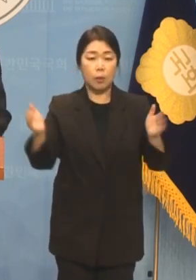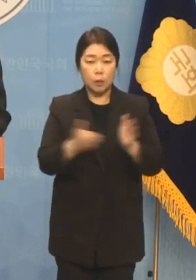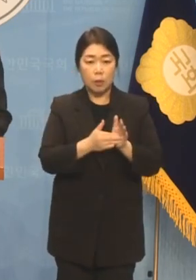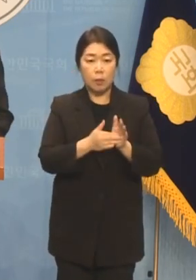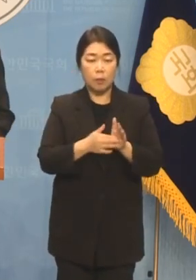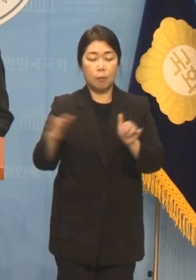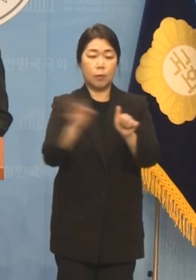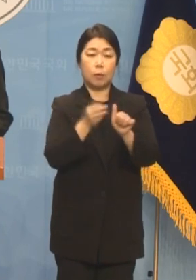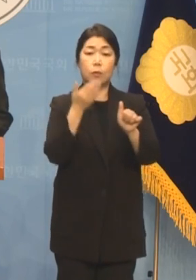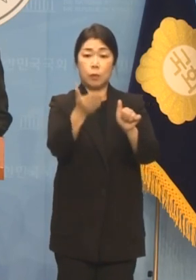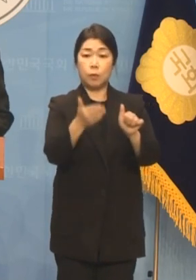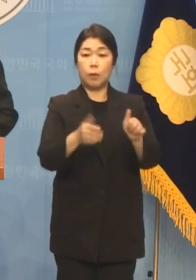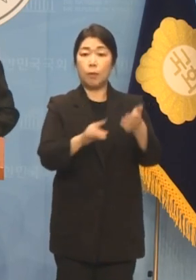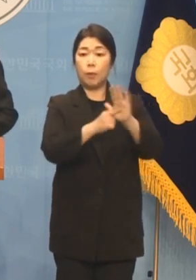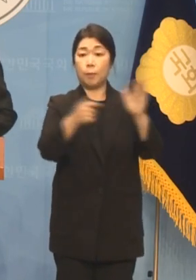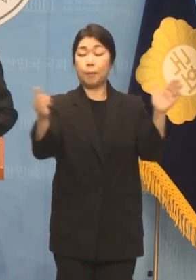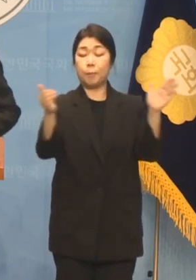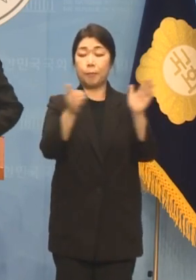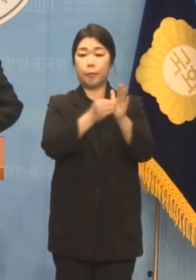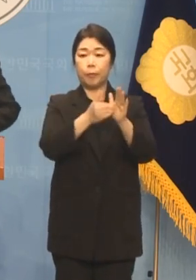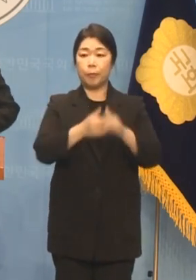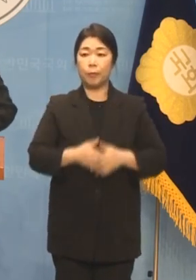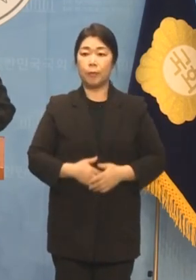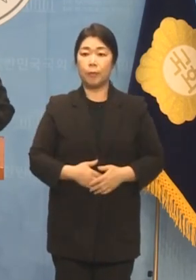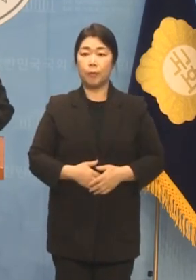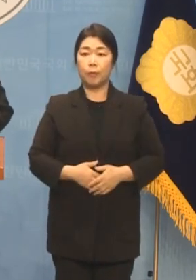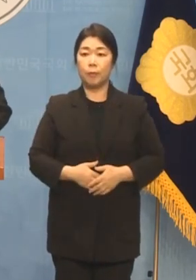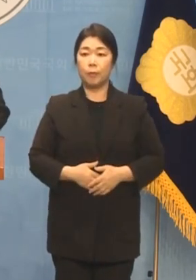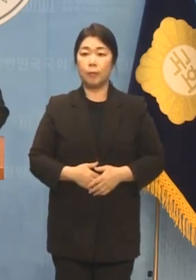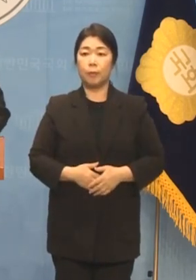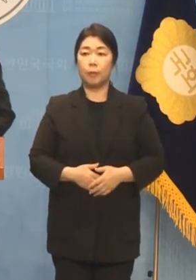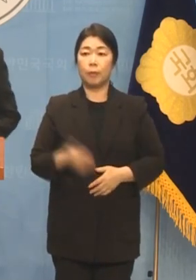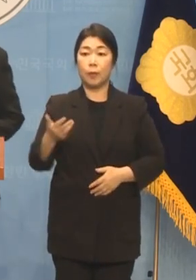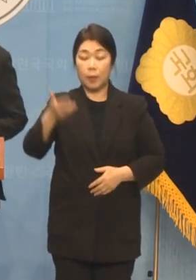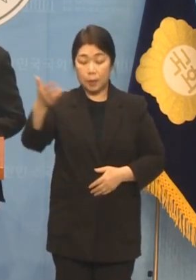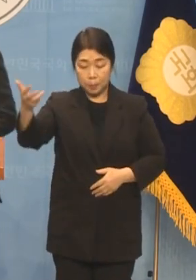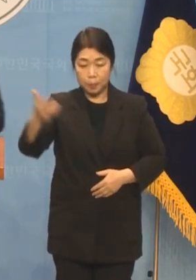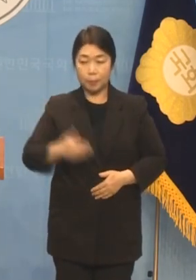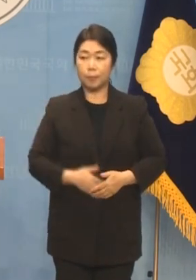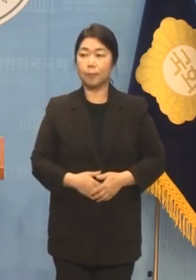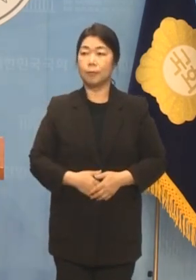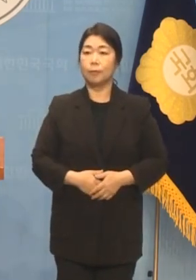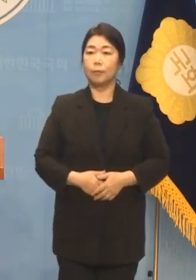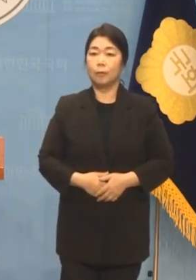확대하겠습니다. 이상 발표를 마치겠습니다. 네, 옆으로 가겠습니다.